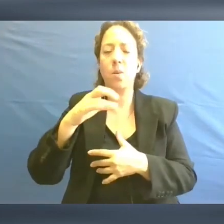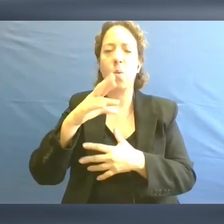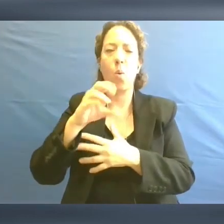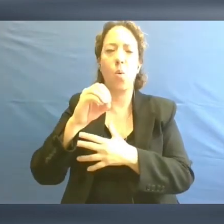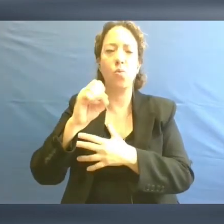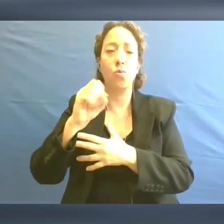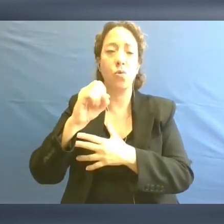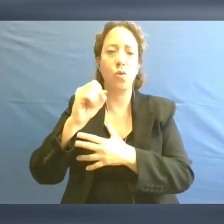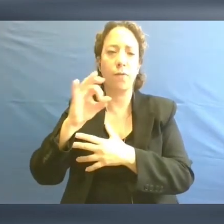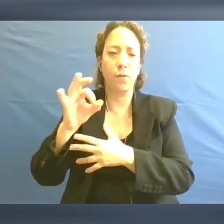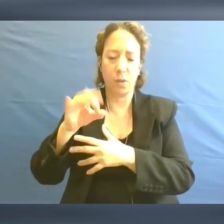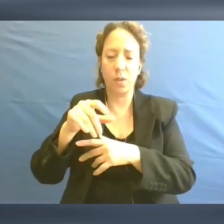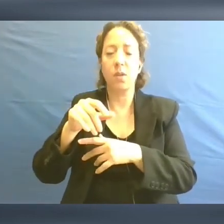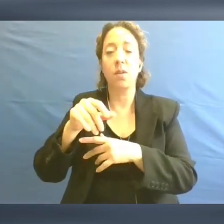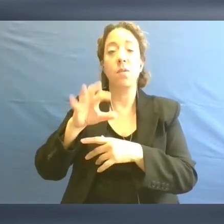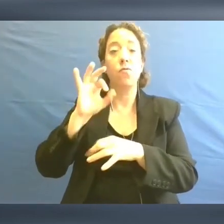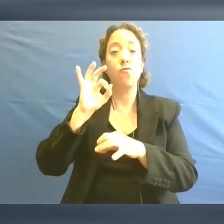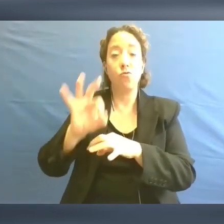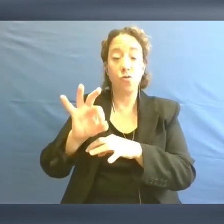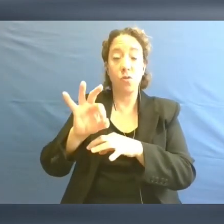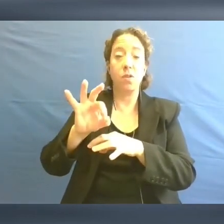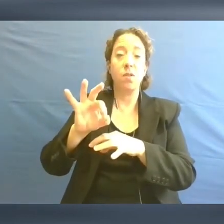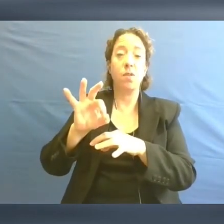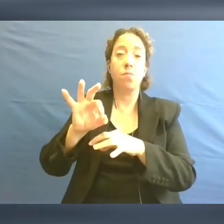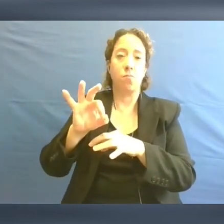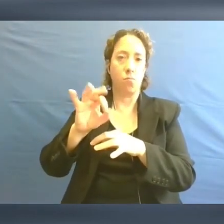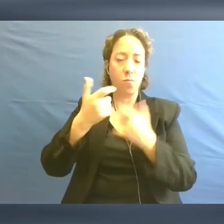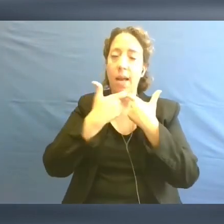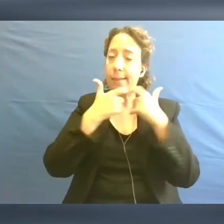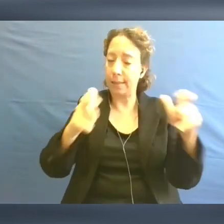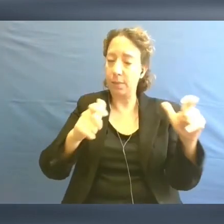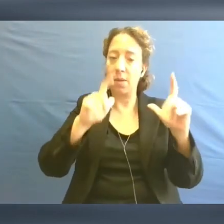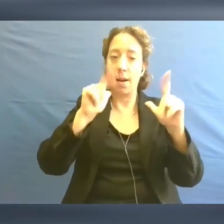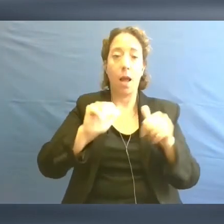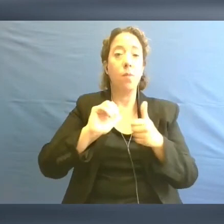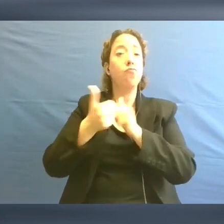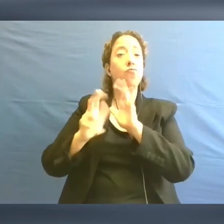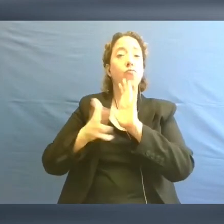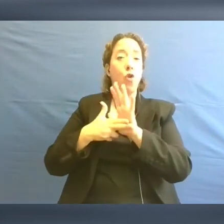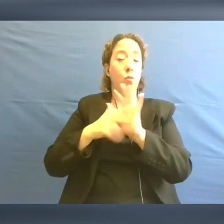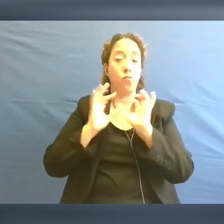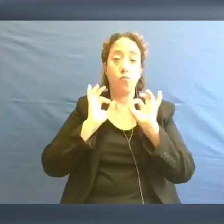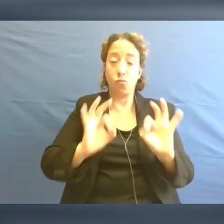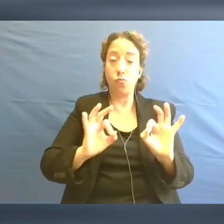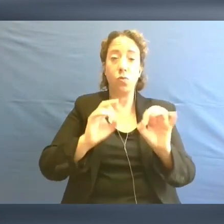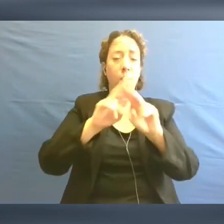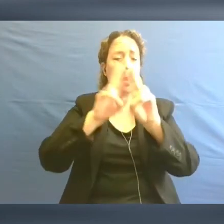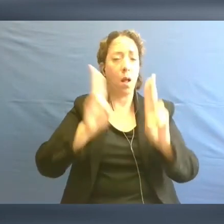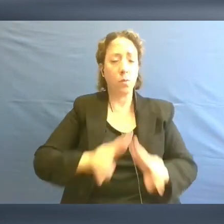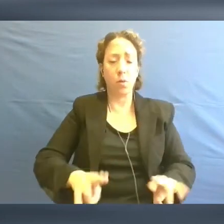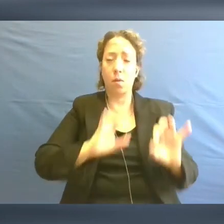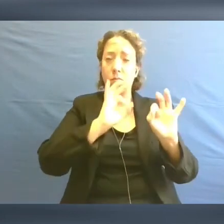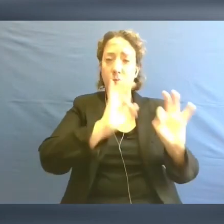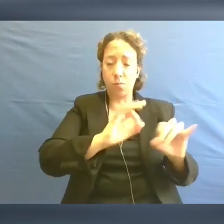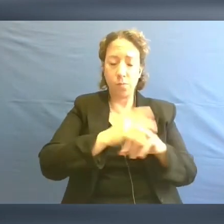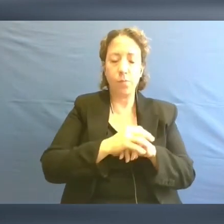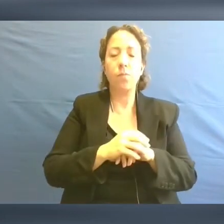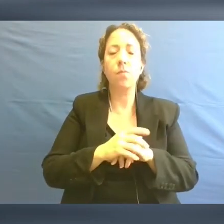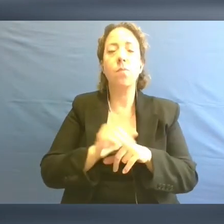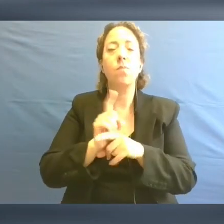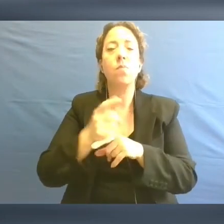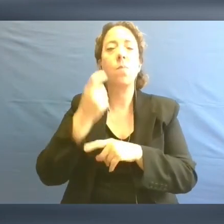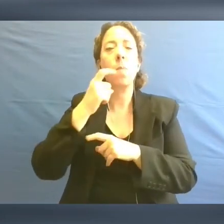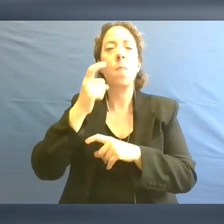effet, il est accessible selon les normes au niveau international. On a aussi remarqué que ce